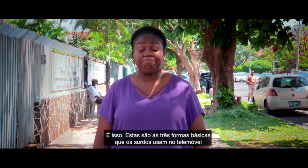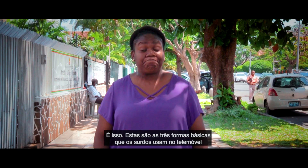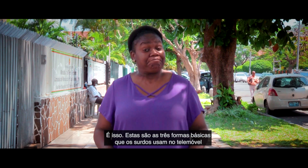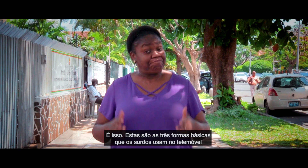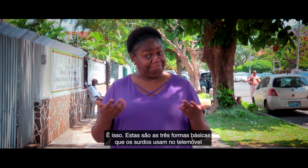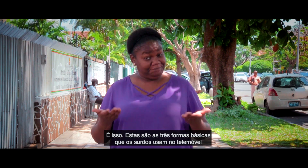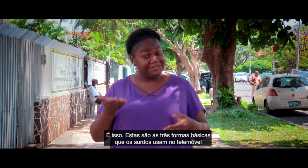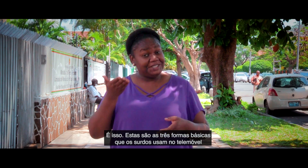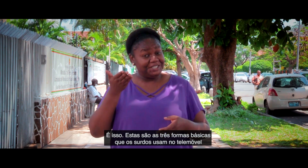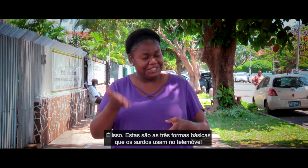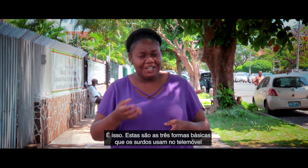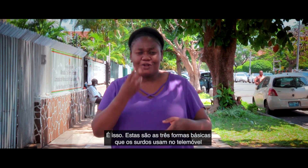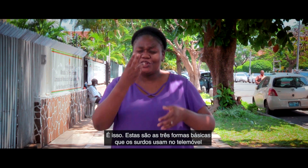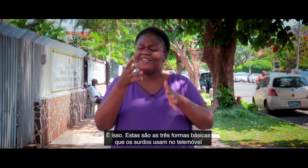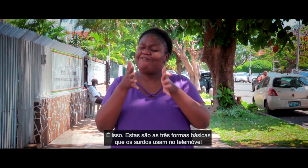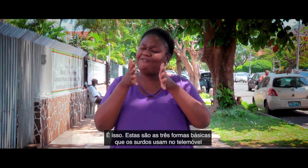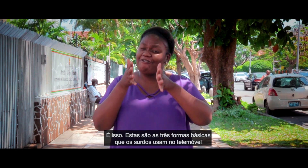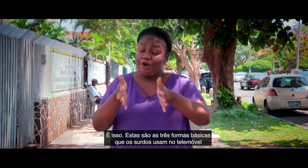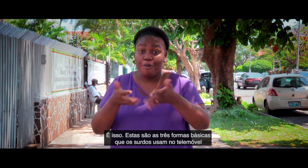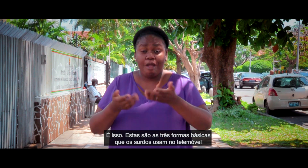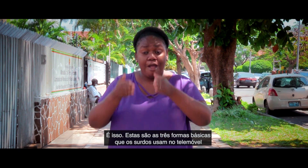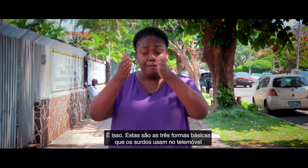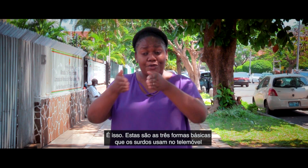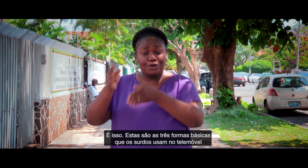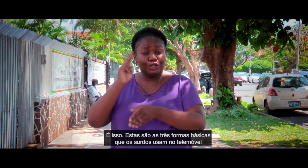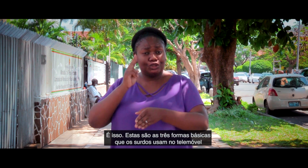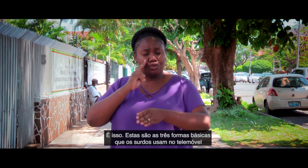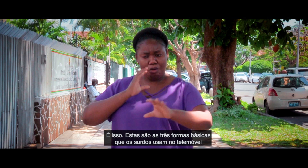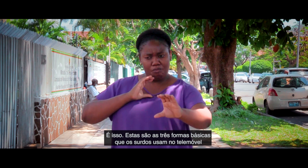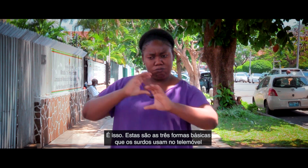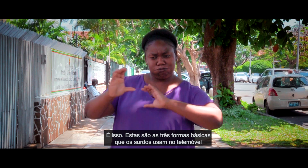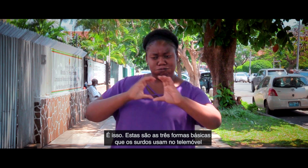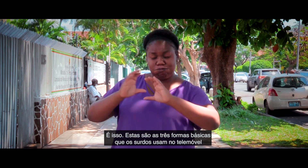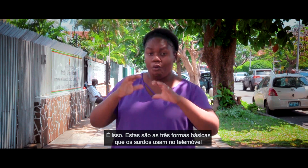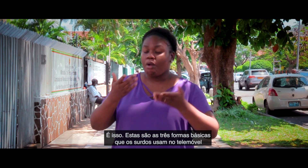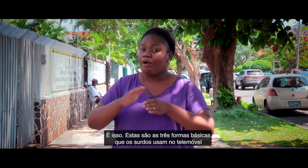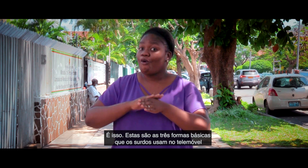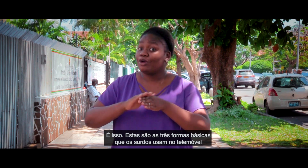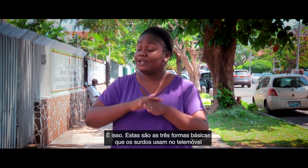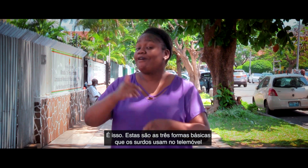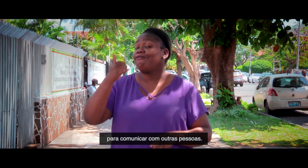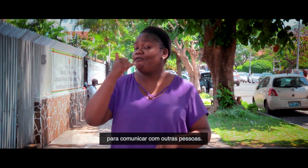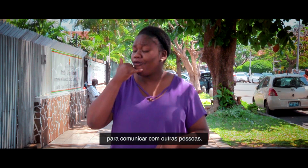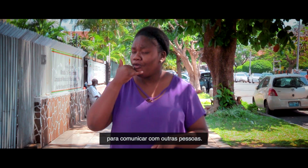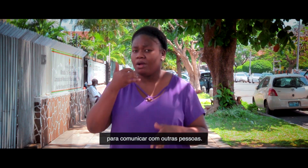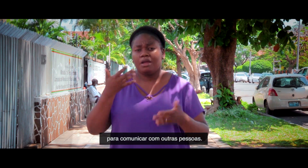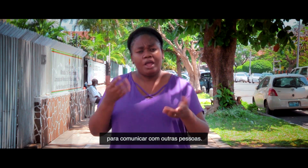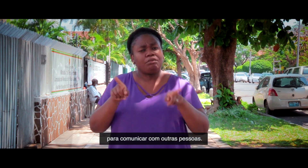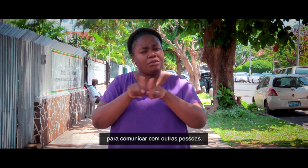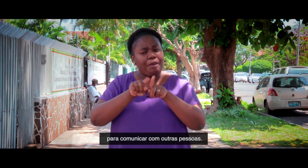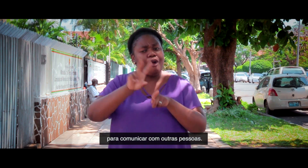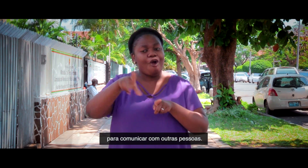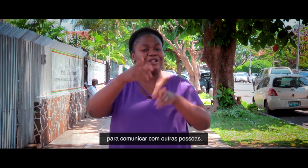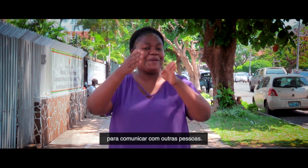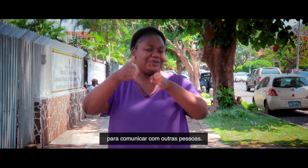É isso! Estas são as três formas básicas que os surdos usam no telemóvel para se comunicar